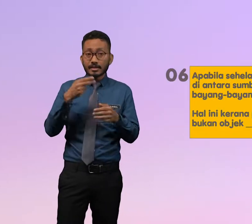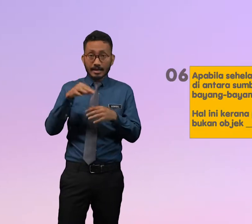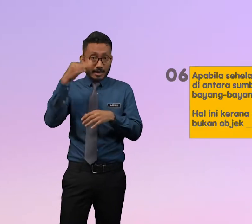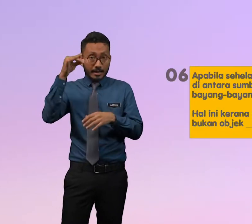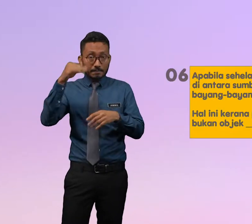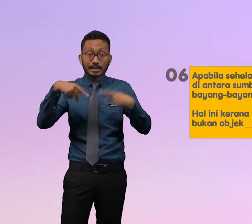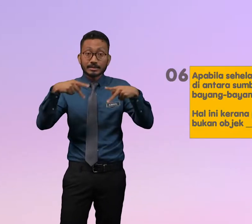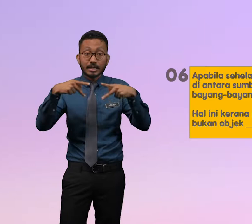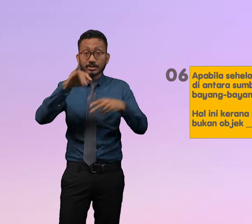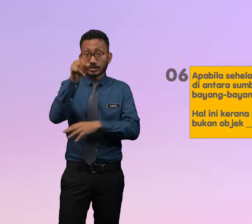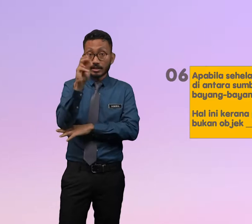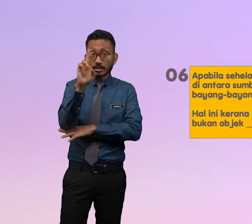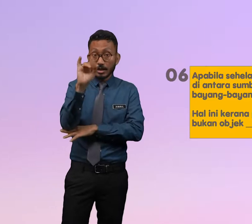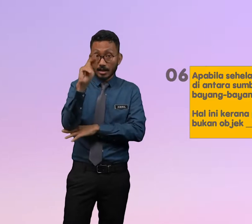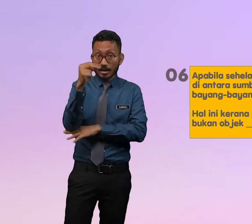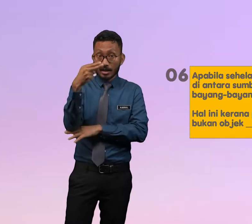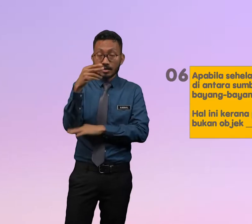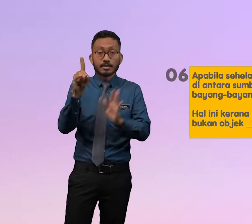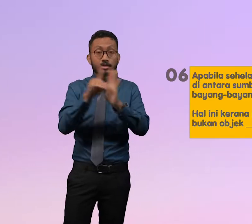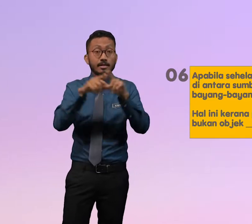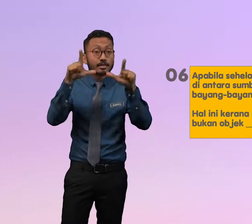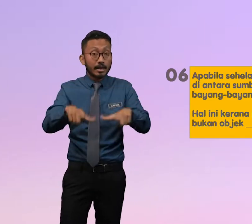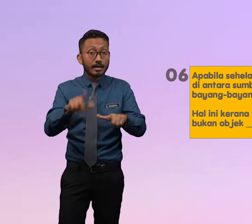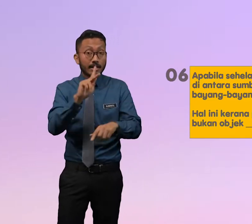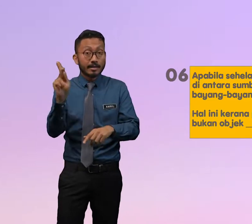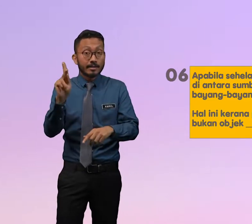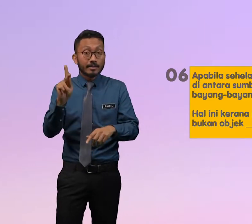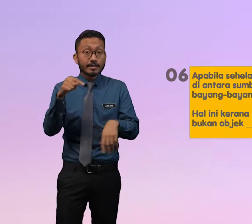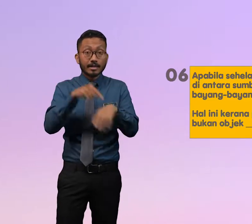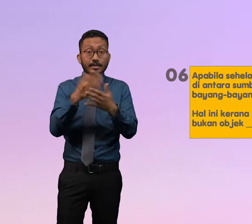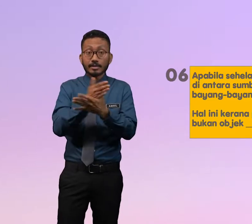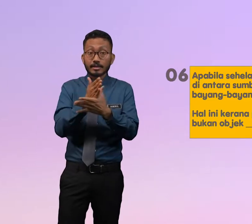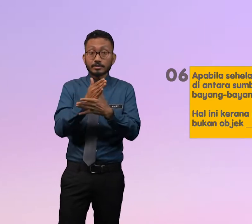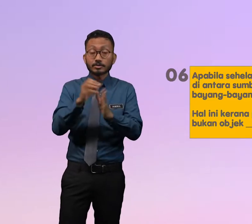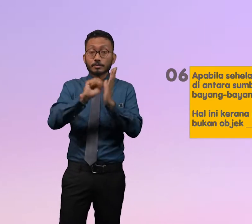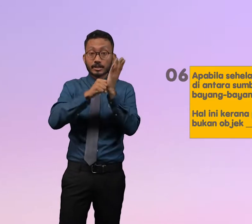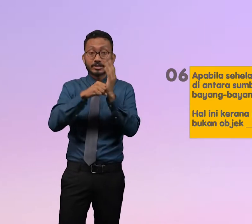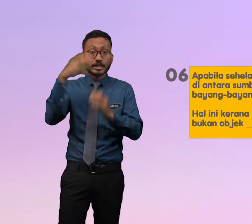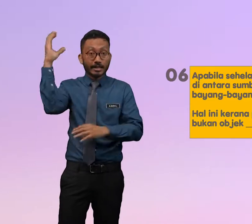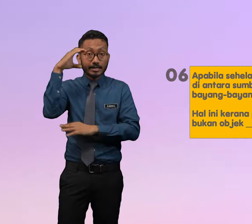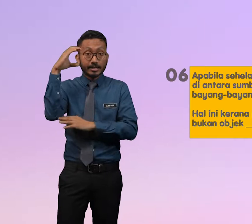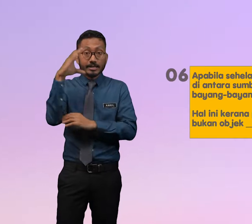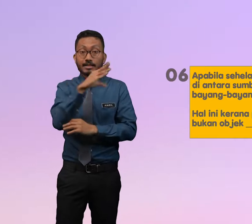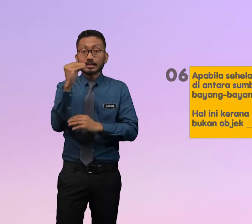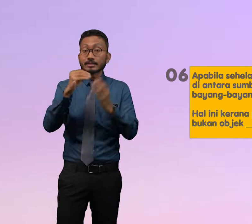celai plastik jernih diletakkan di atas tumbal cak aja tak